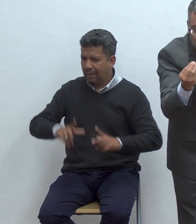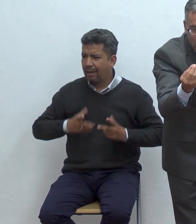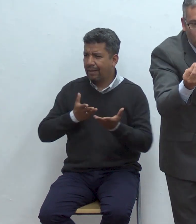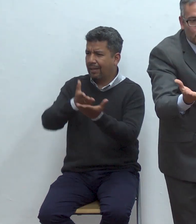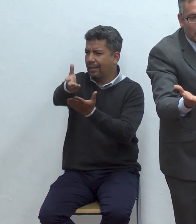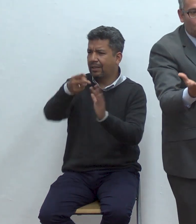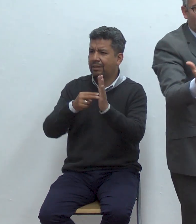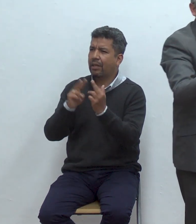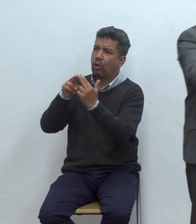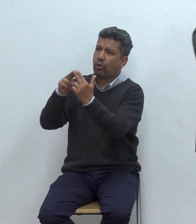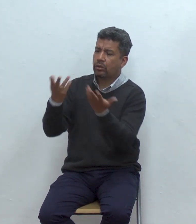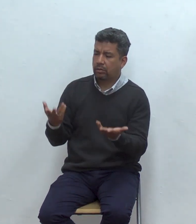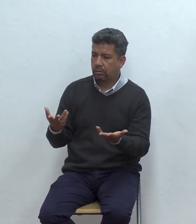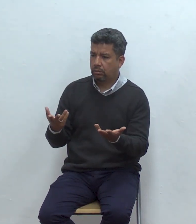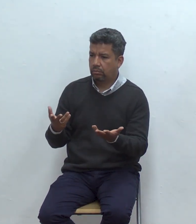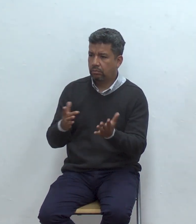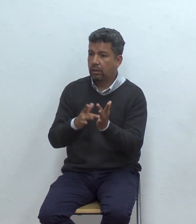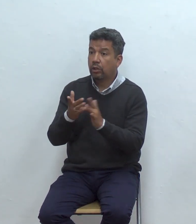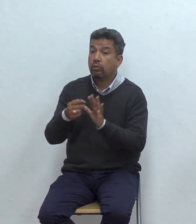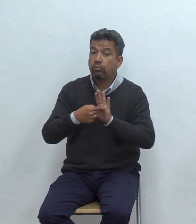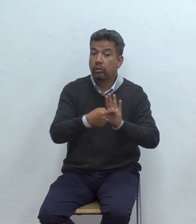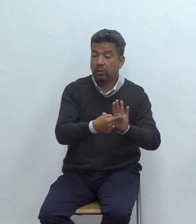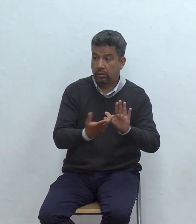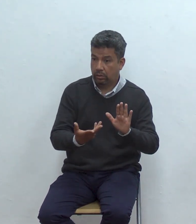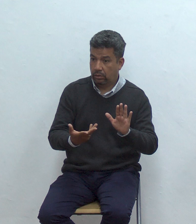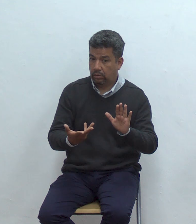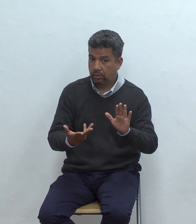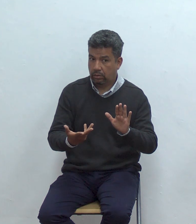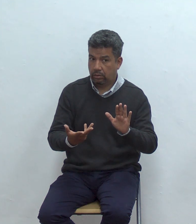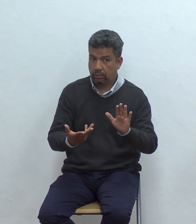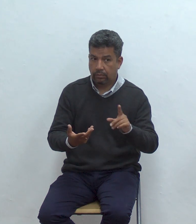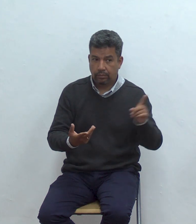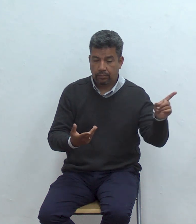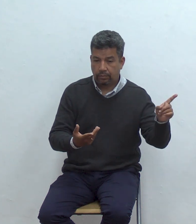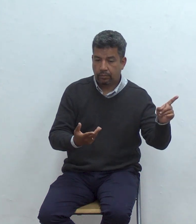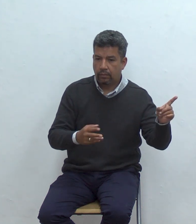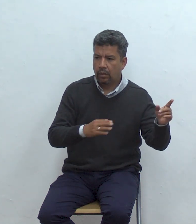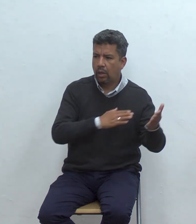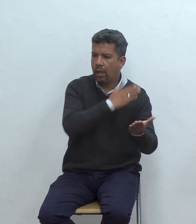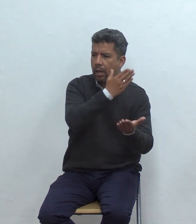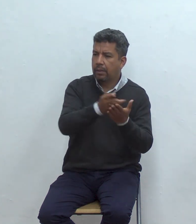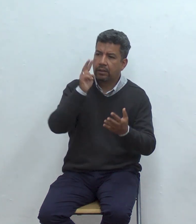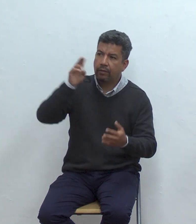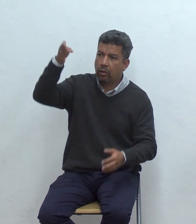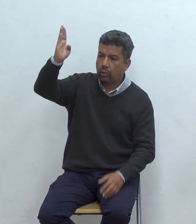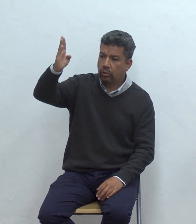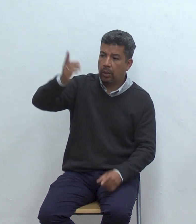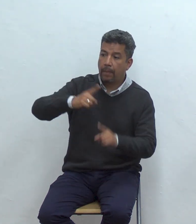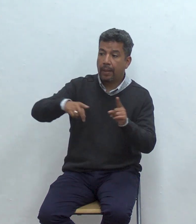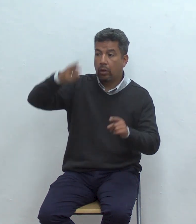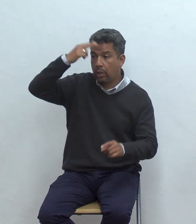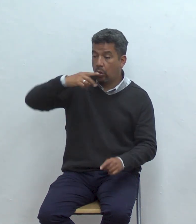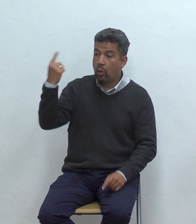es conocerlo, a Dios nadie lo vio jamás. Jesús lo dio a conocer. ¿Cómo dice Gaby? Nadie ha visto jamás a Dios, pero el